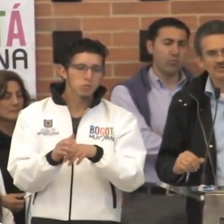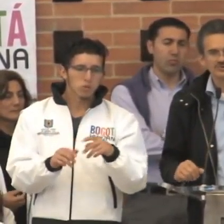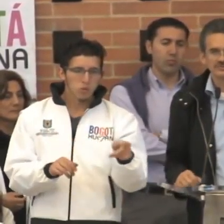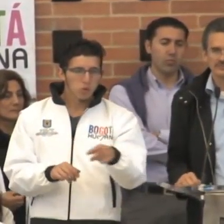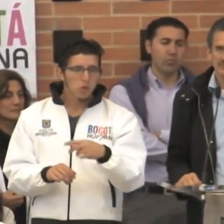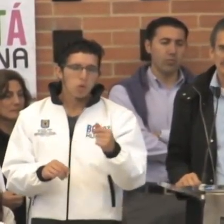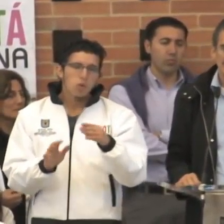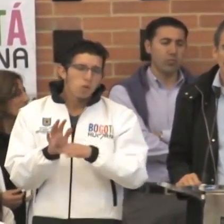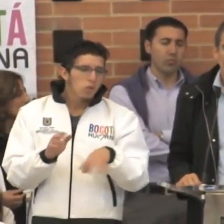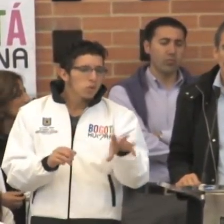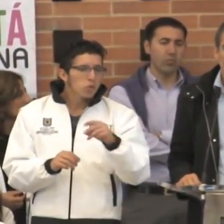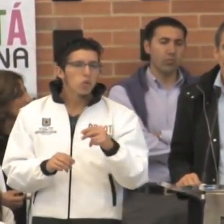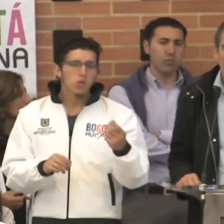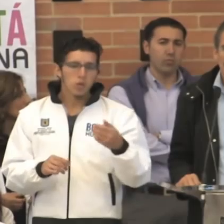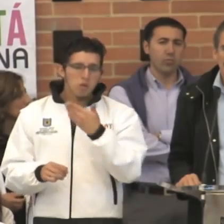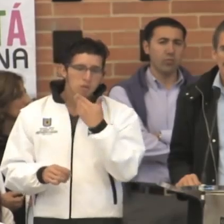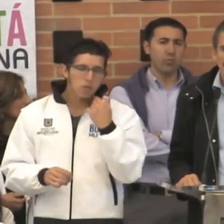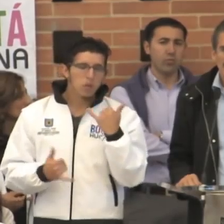defendemos.